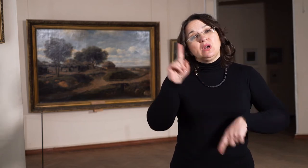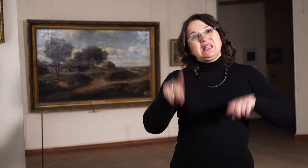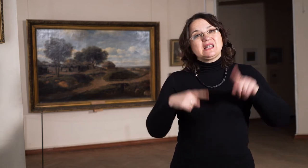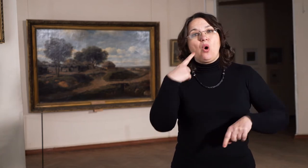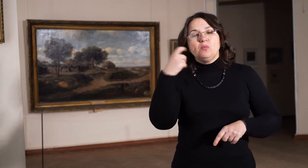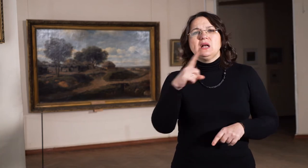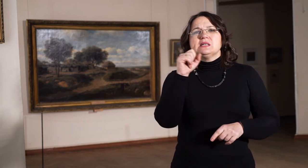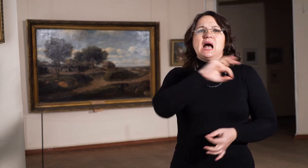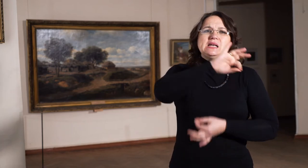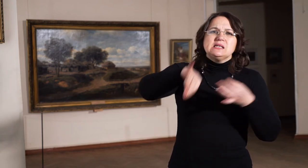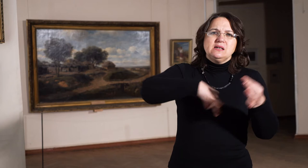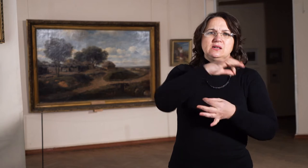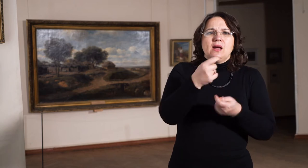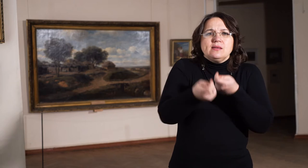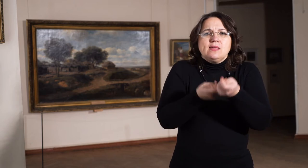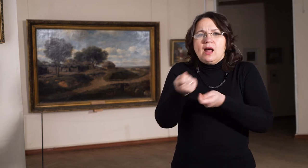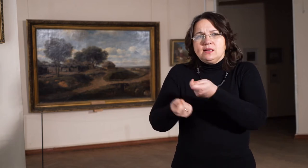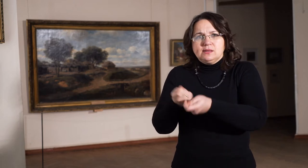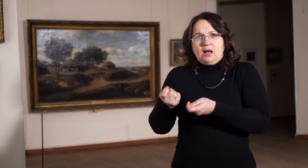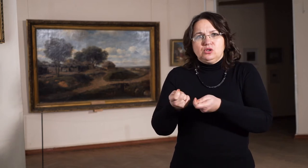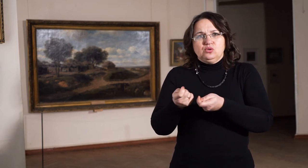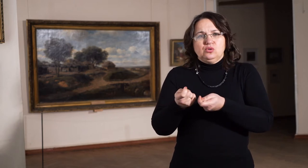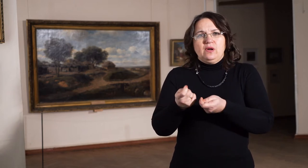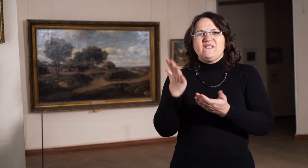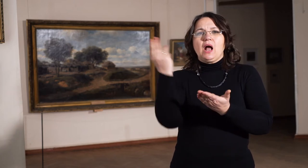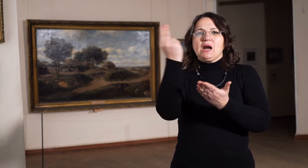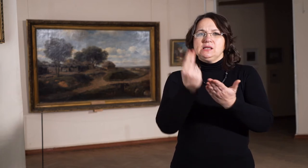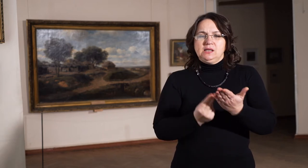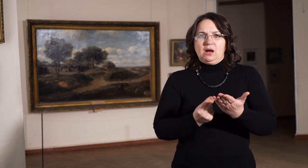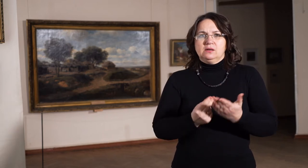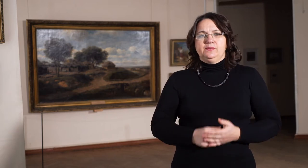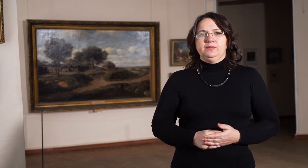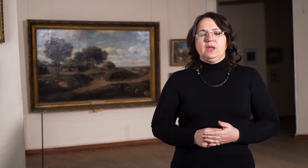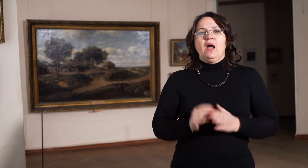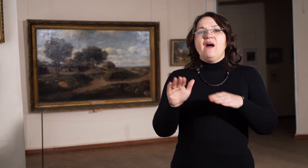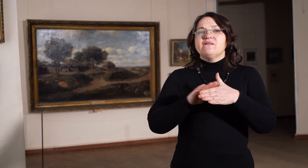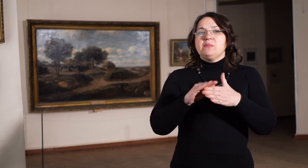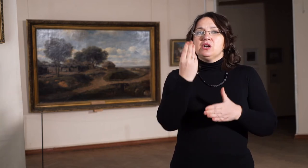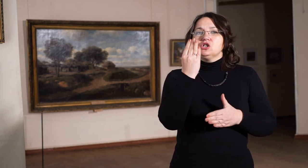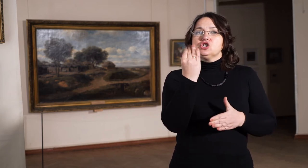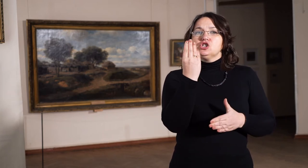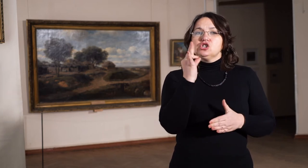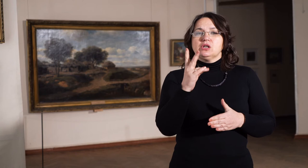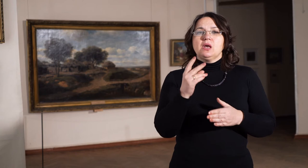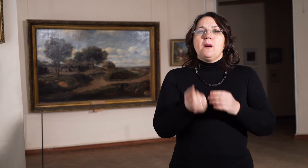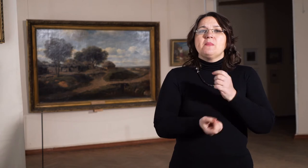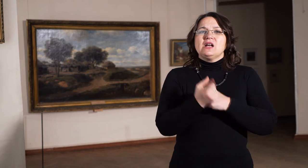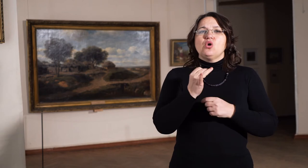за излишнюю детализацию в картинах. Фамилия Шишкин происходит от старинного вятского слова